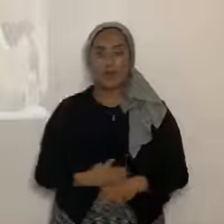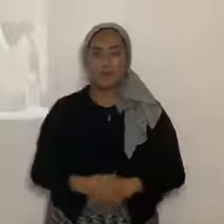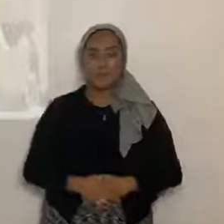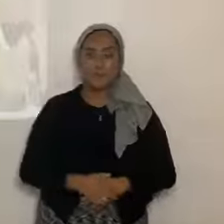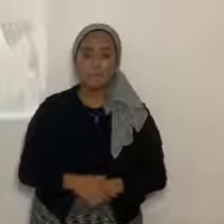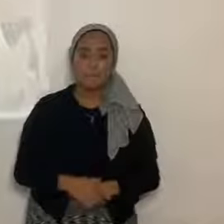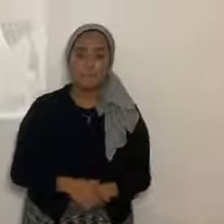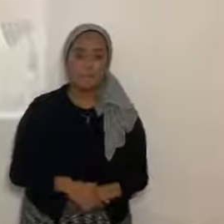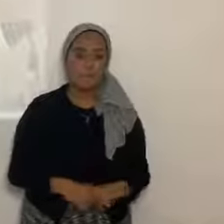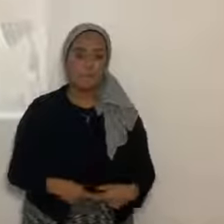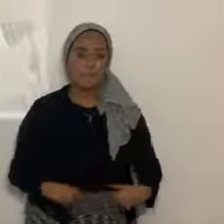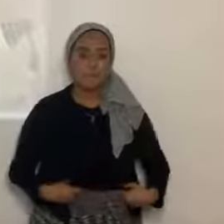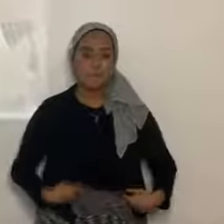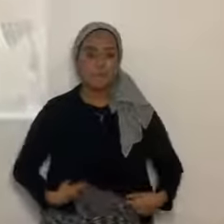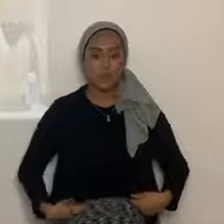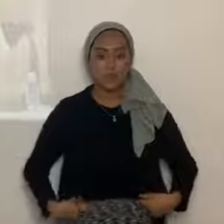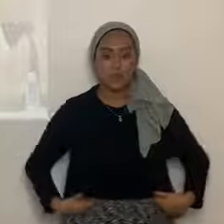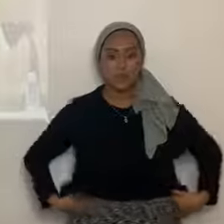Crónicas 16.